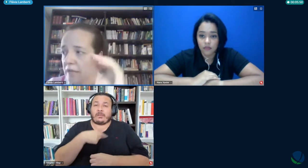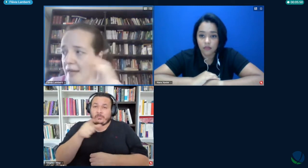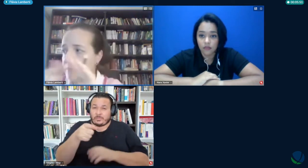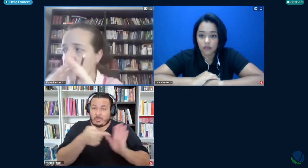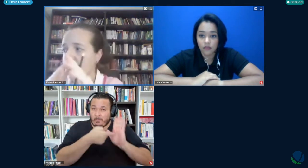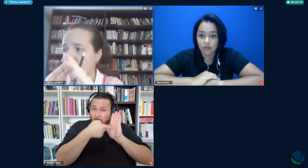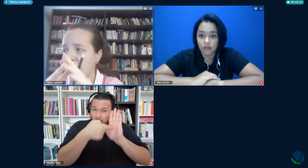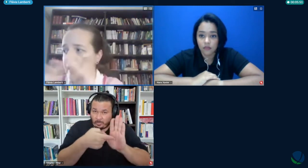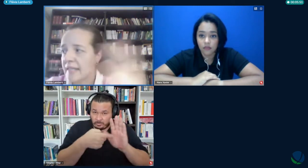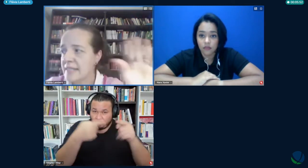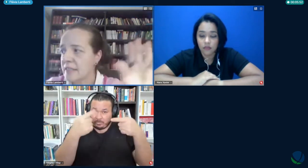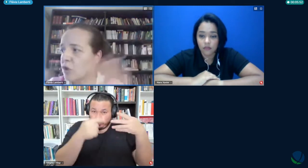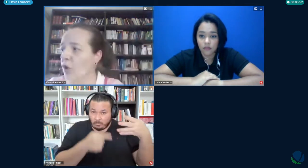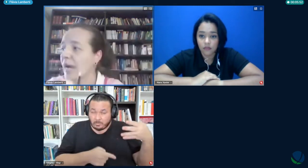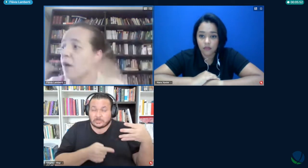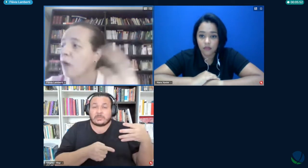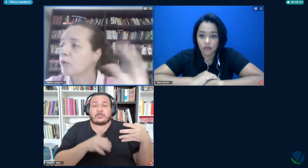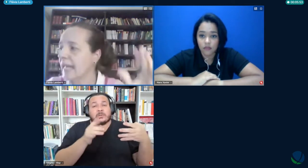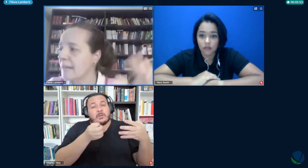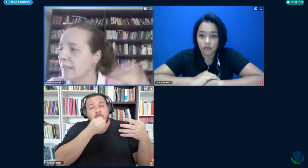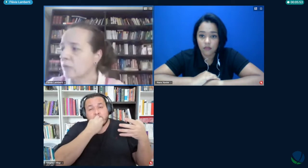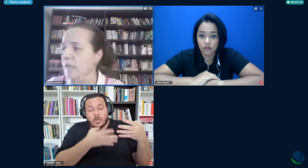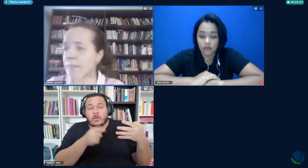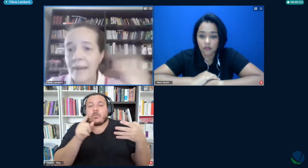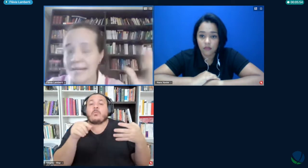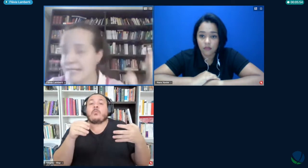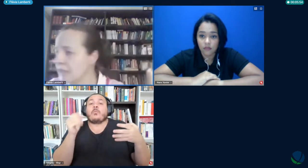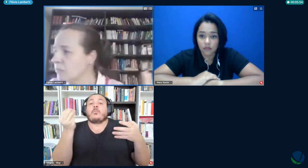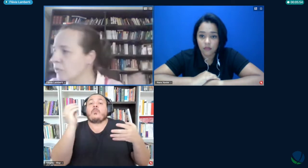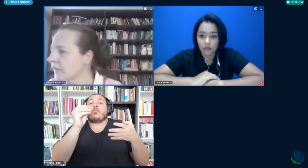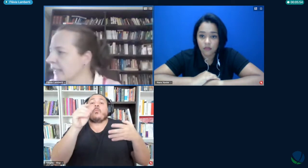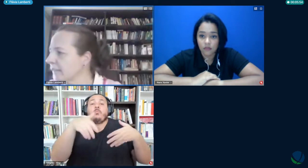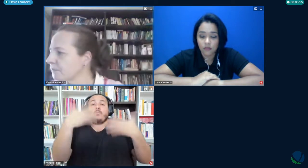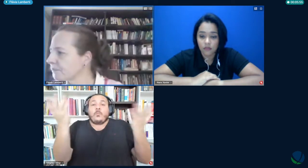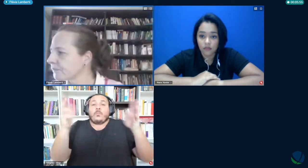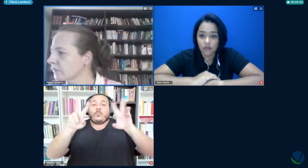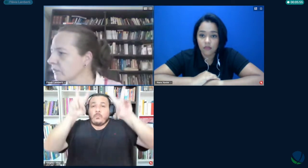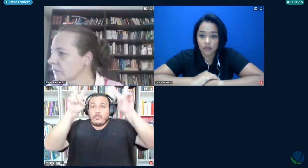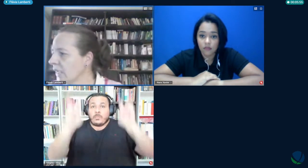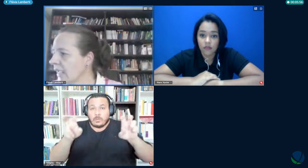objetivos, seria interessante colocar qual o tema, que é um tema mais amplo. Né?